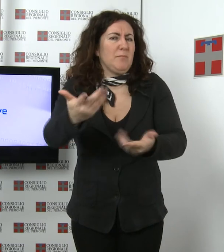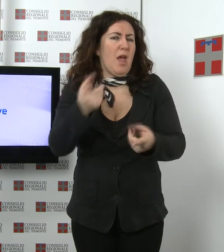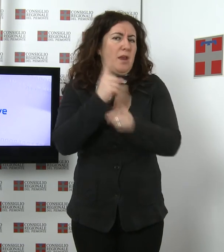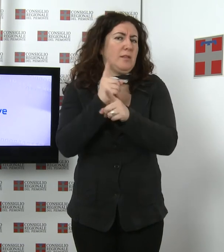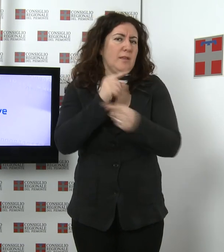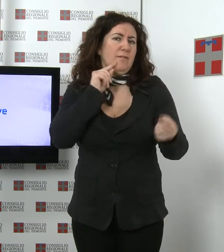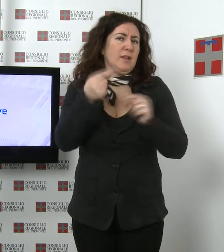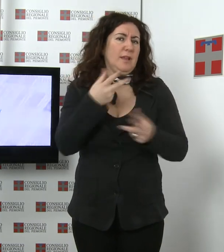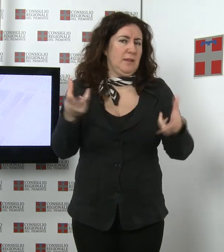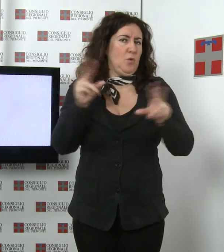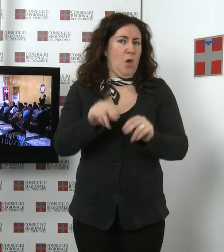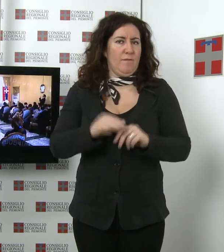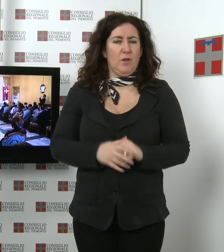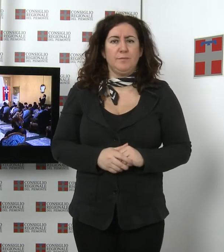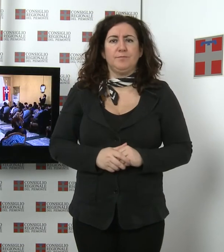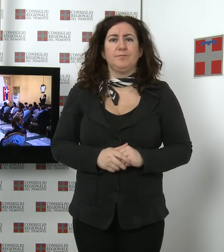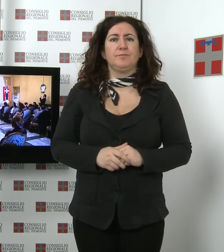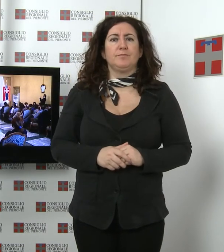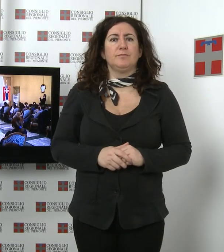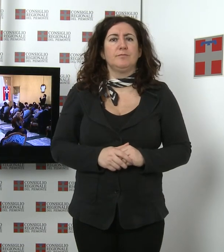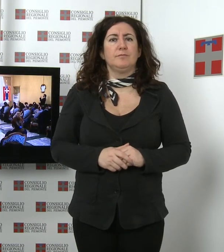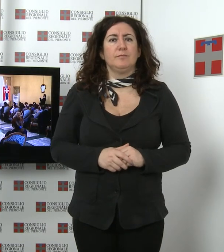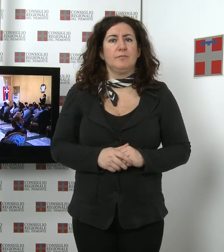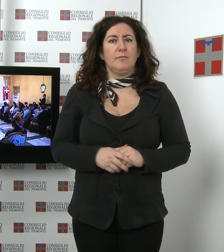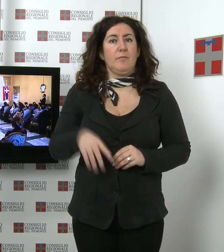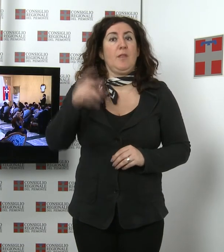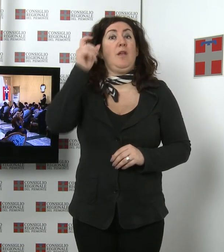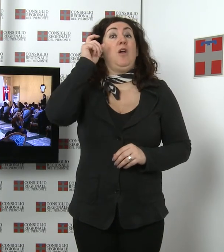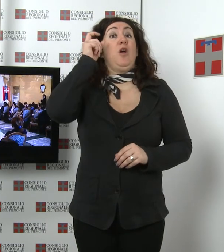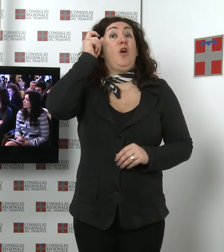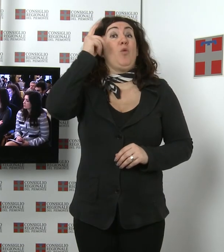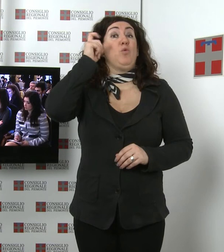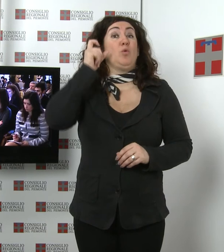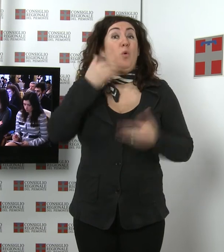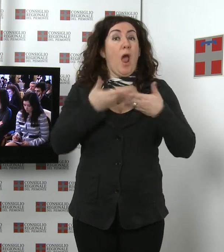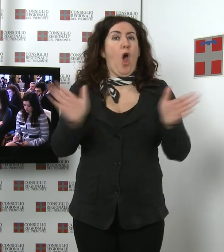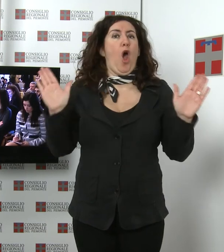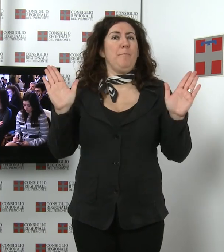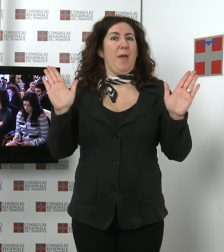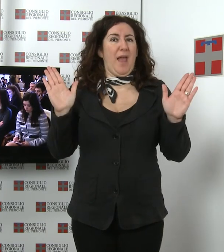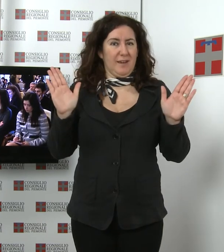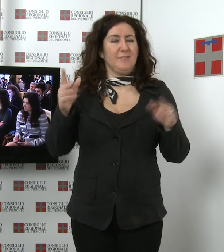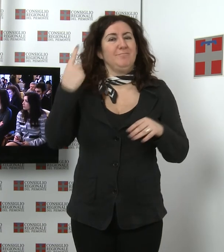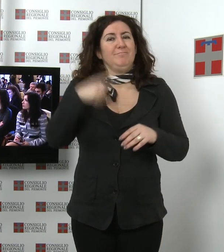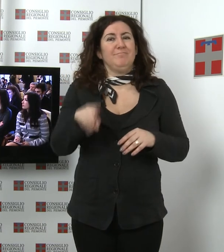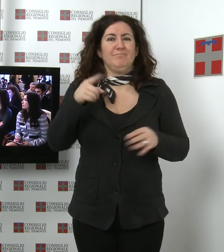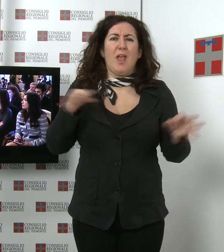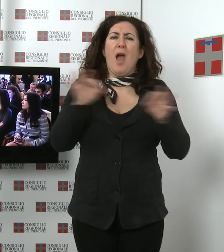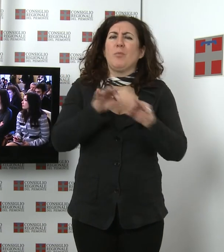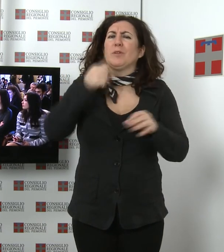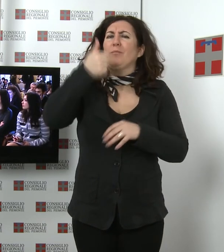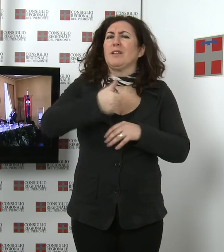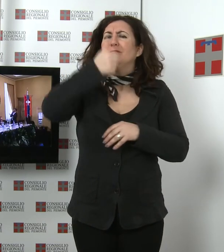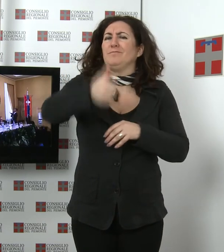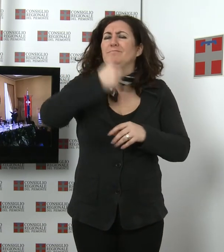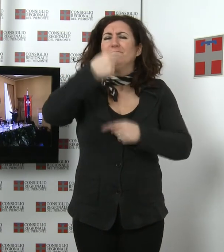In breve. La Cultura Open al centro dell'edizione 2014 di PA 140, appuntamento ormai